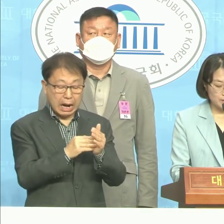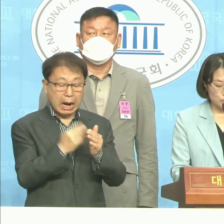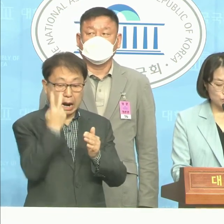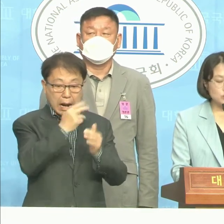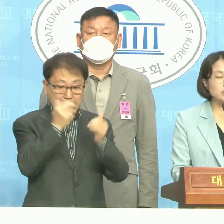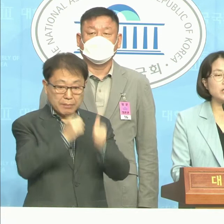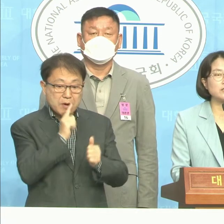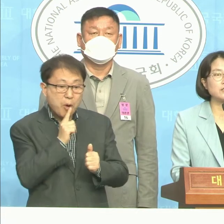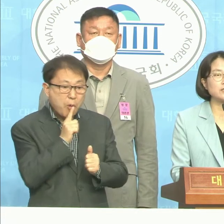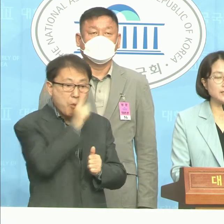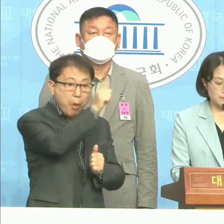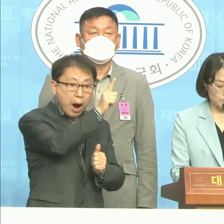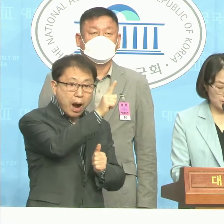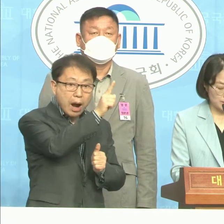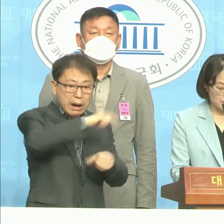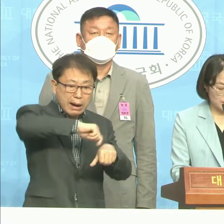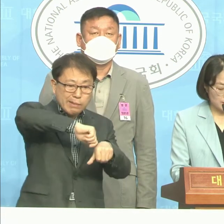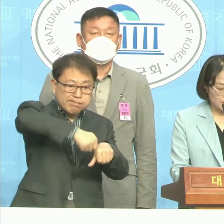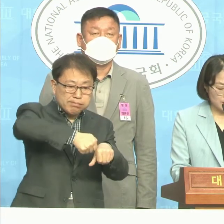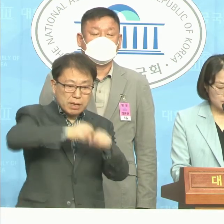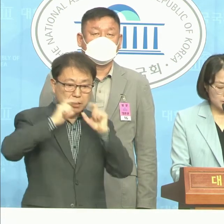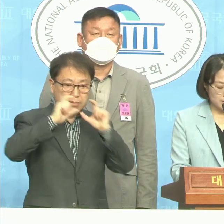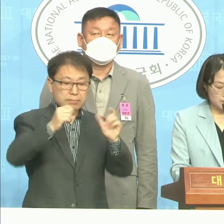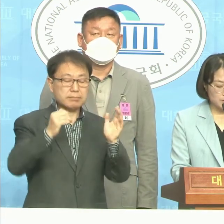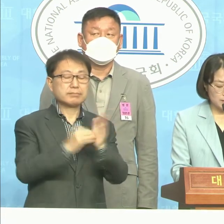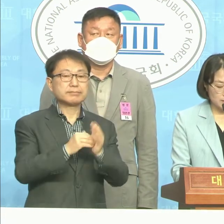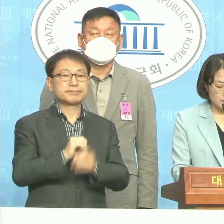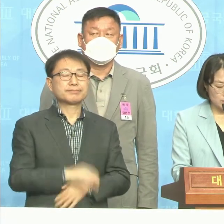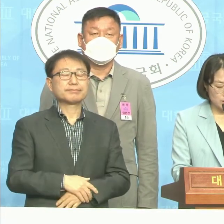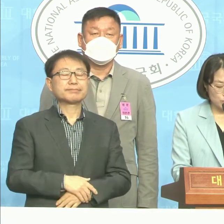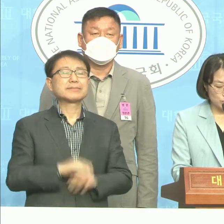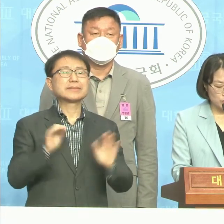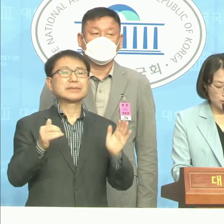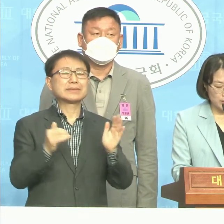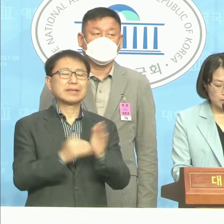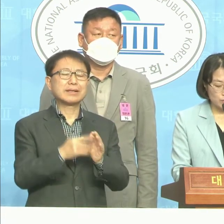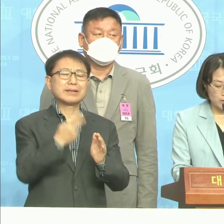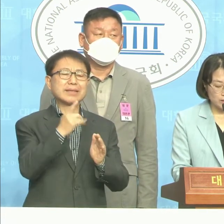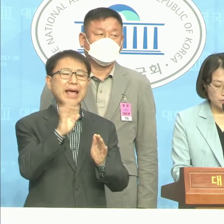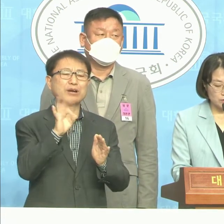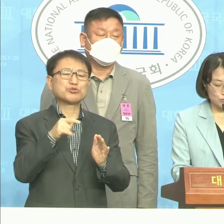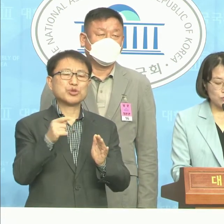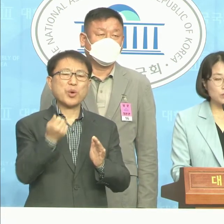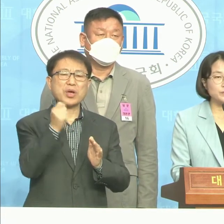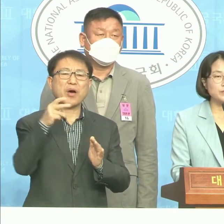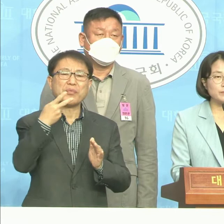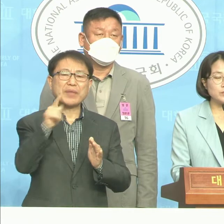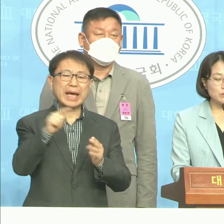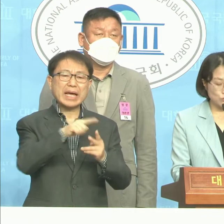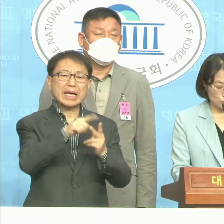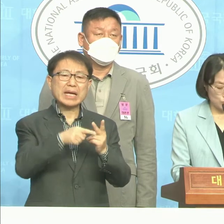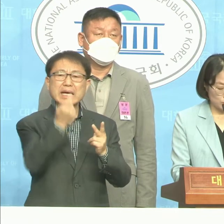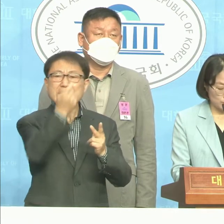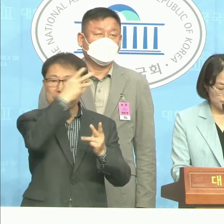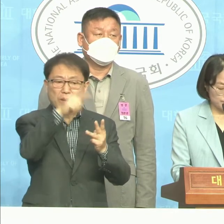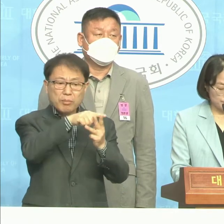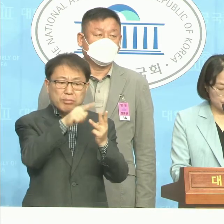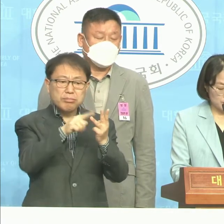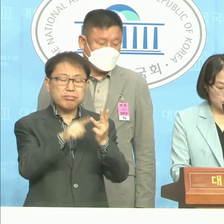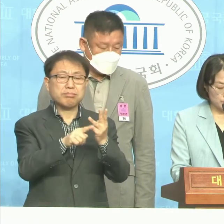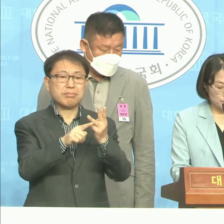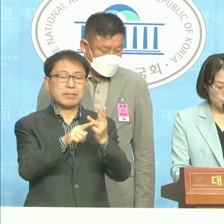포함한 중지 결정을 했습니다 하지만 지금까지 대우조선해양과 현대중공업 삼성중공업